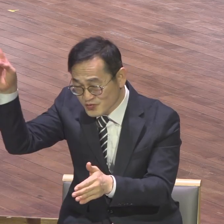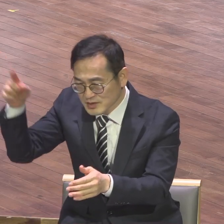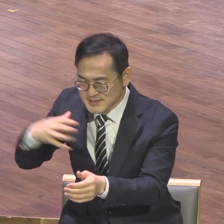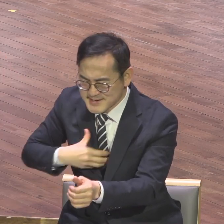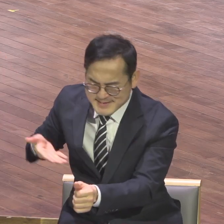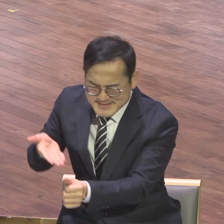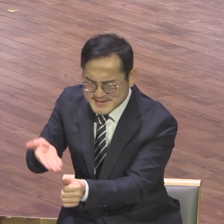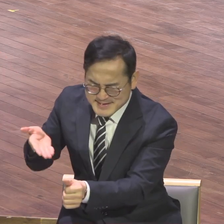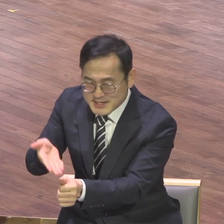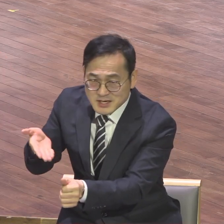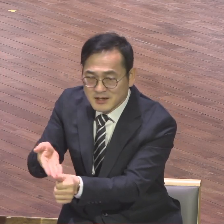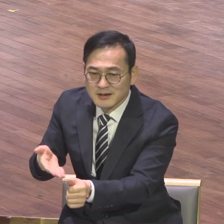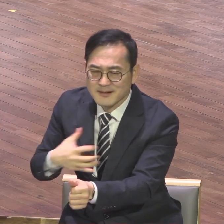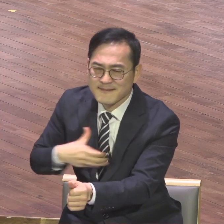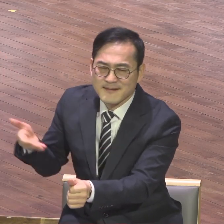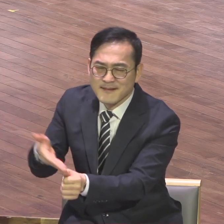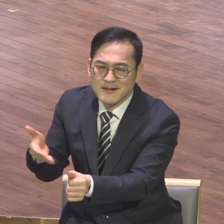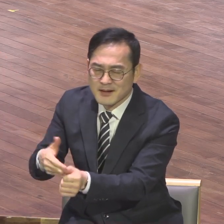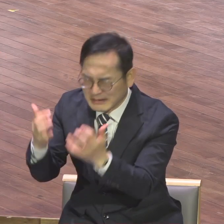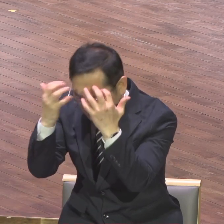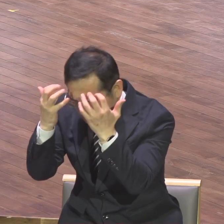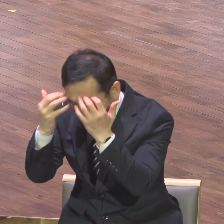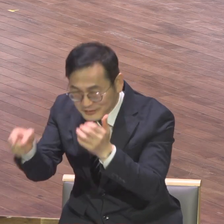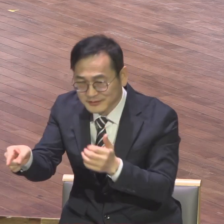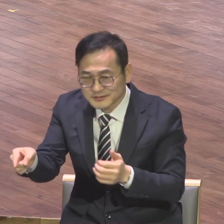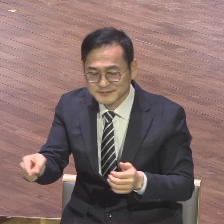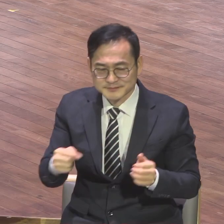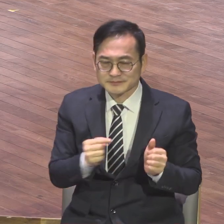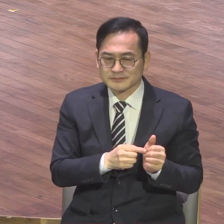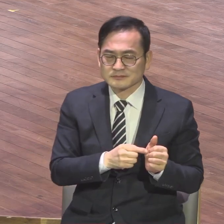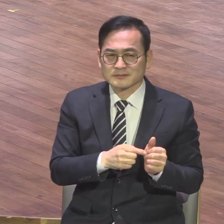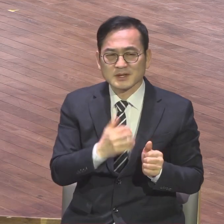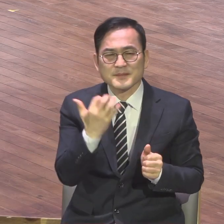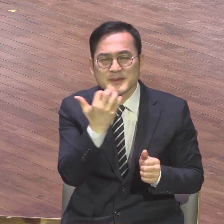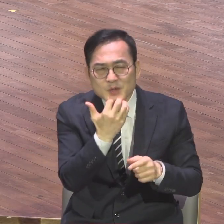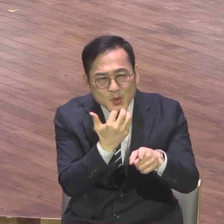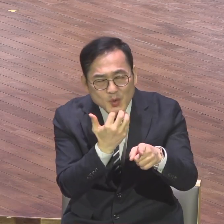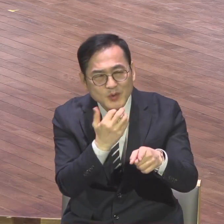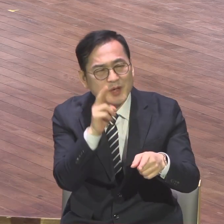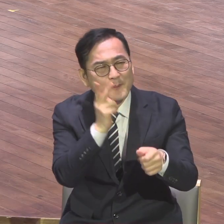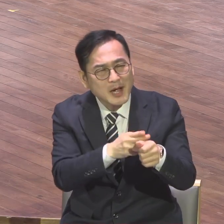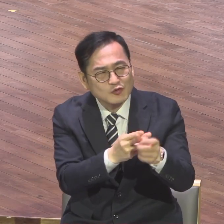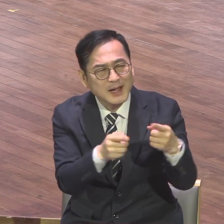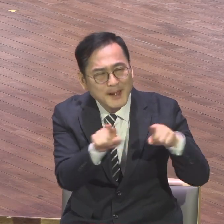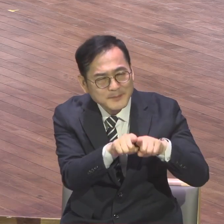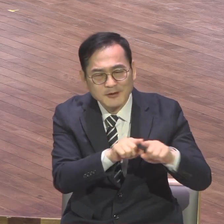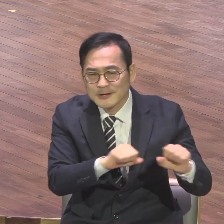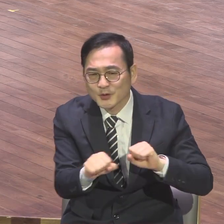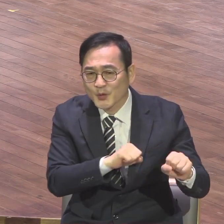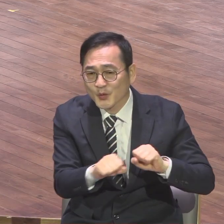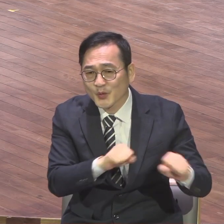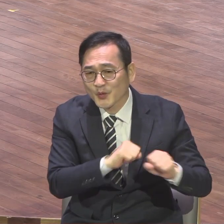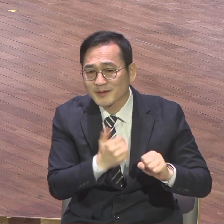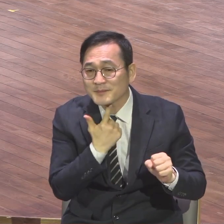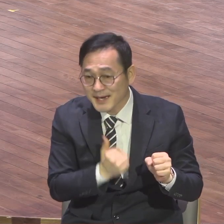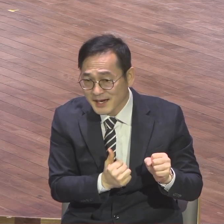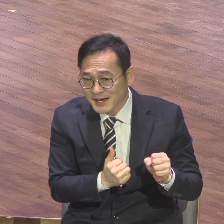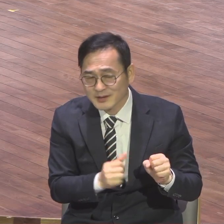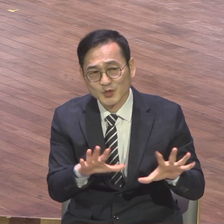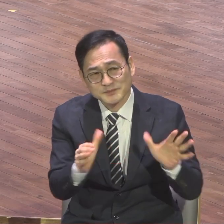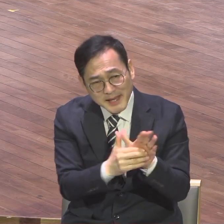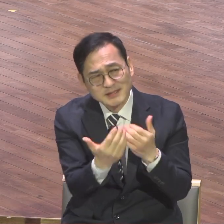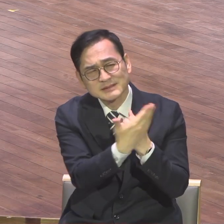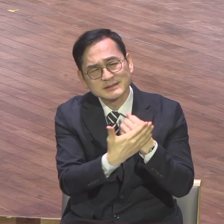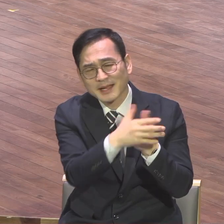되니까 자신이 바울과 베드로와 함께 사역했던 것, 그동안에 그렇게 은혜